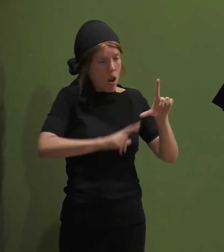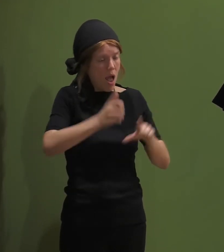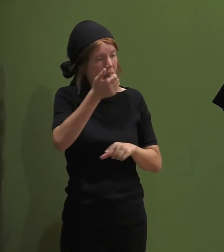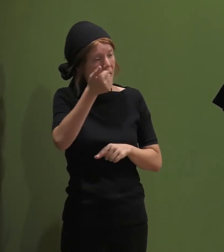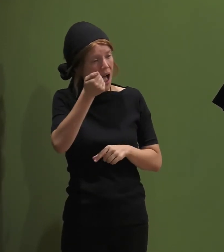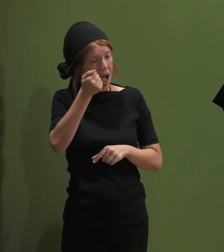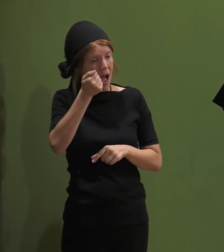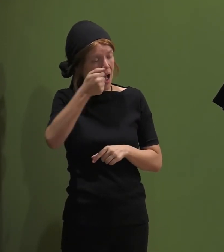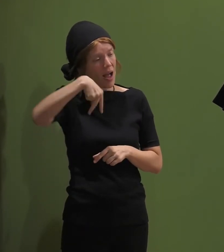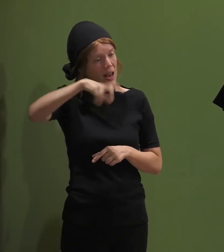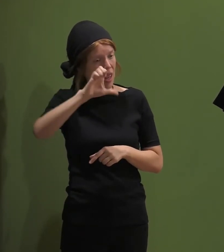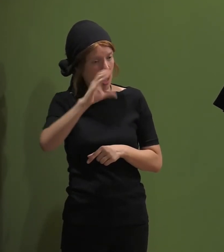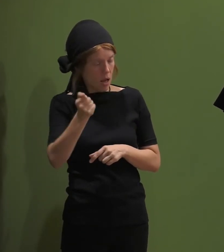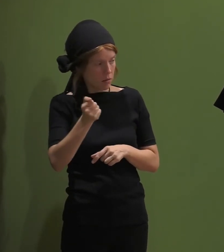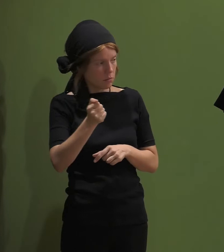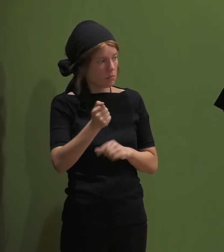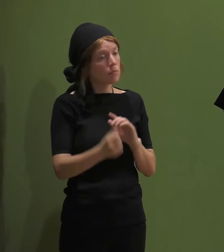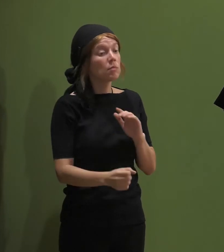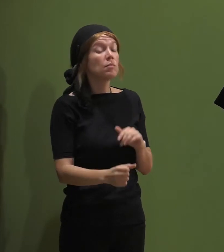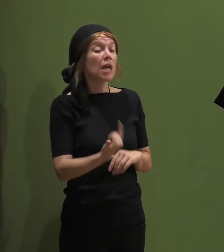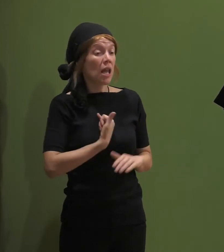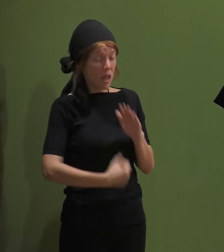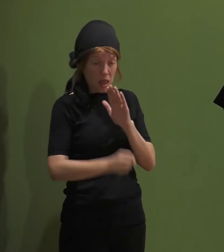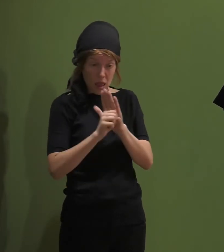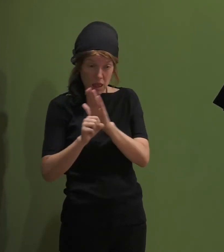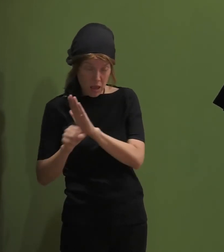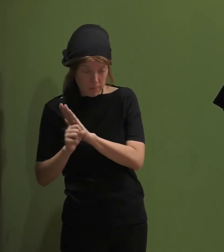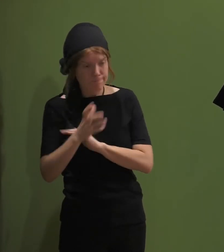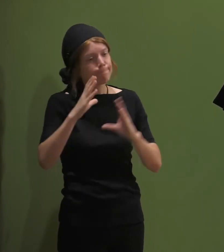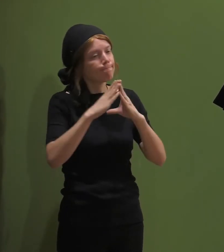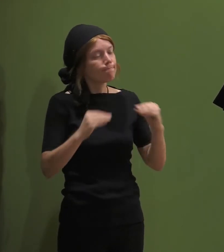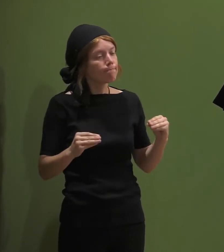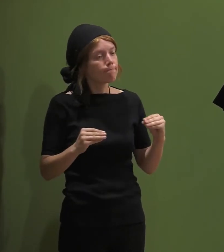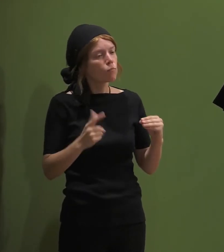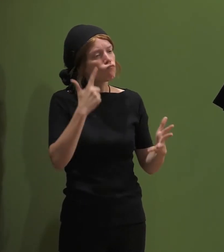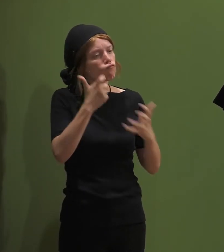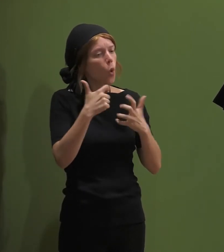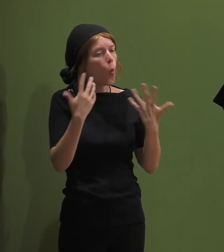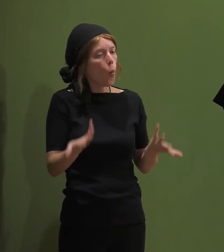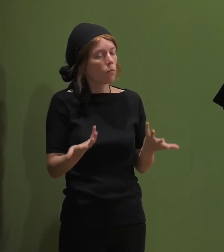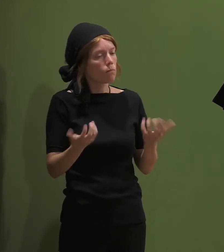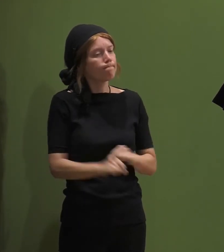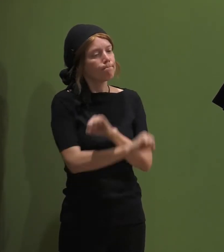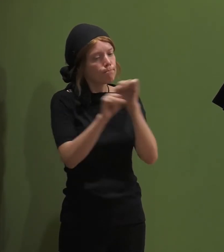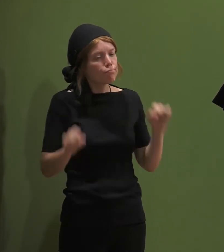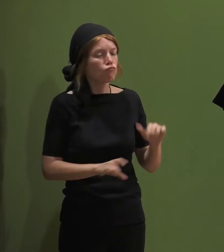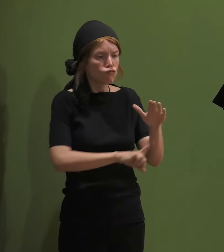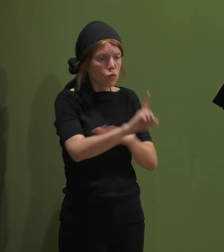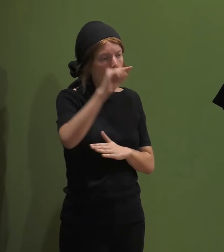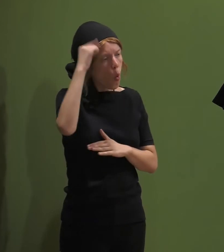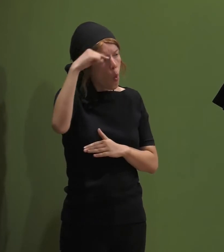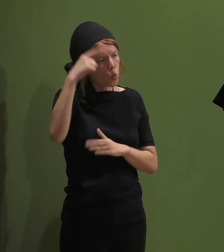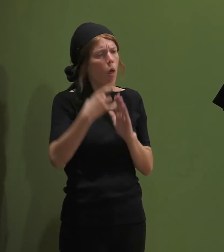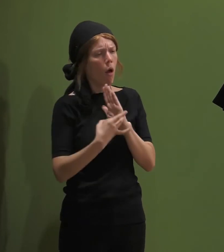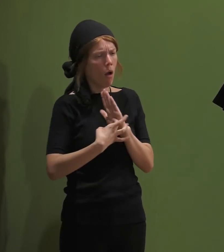ha dicho el secretario general. Entre las señas de identidad que deben definir a la Universidad de Extremadura, destaca la implantación progresiva de una cultura